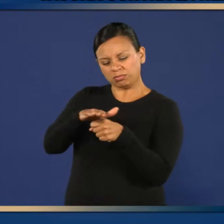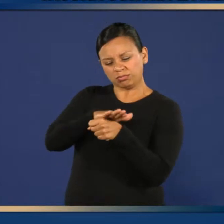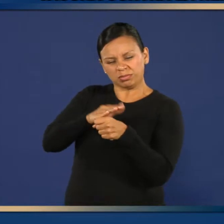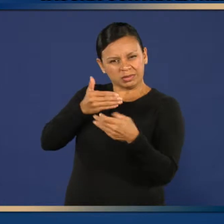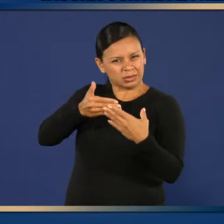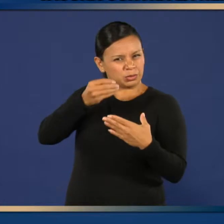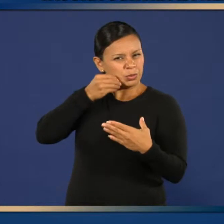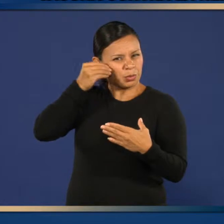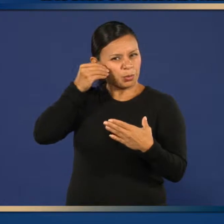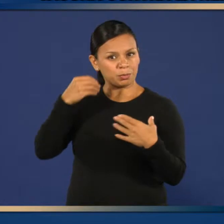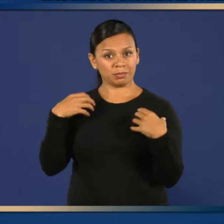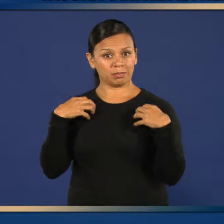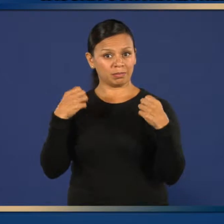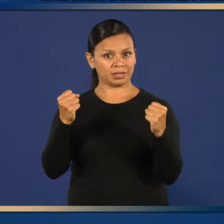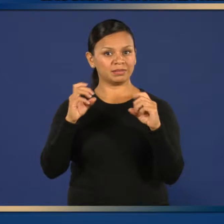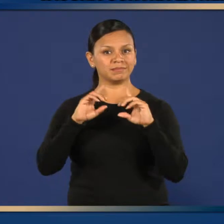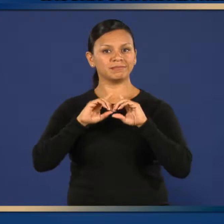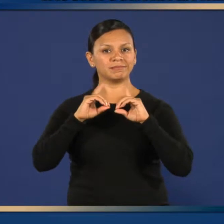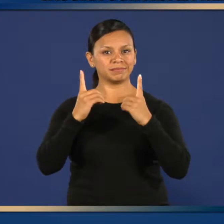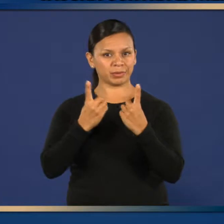o estatal